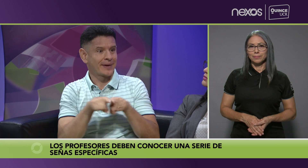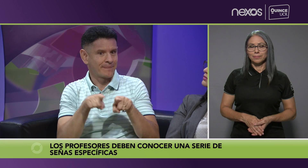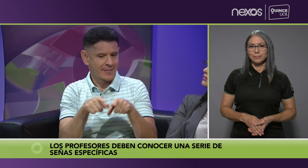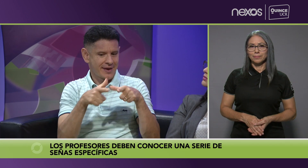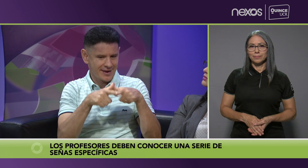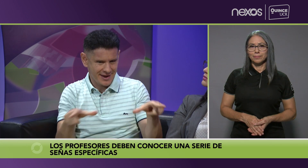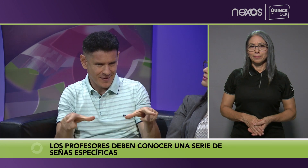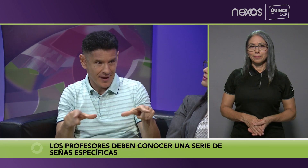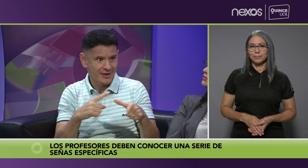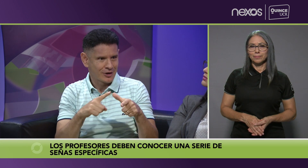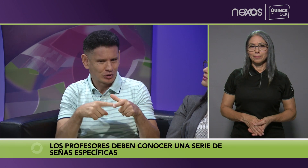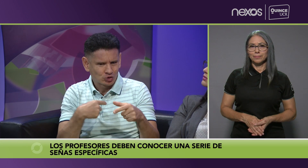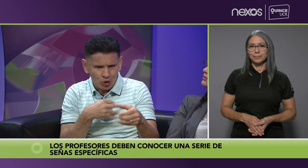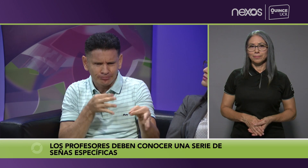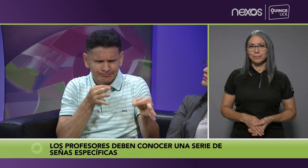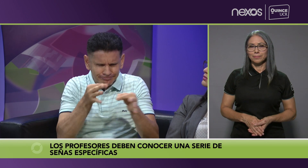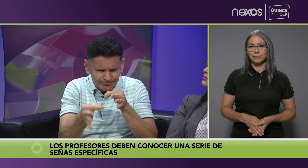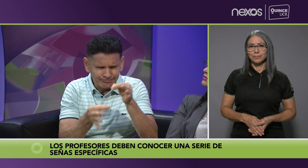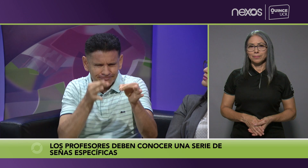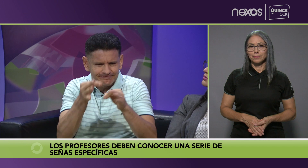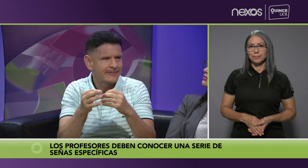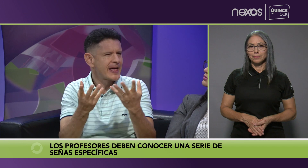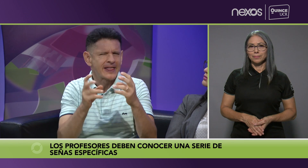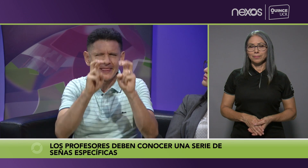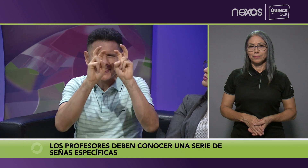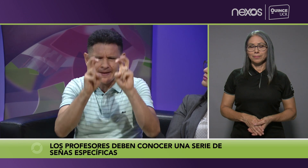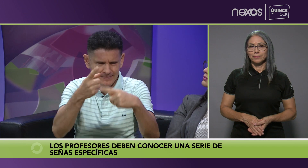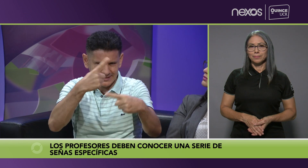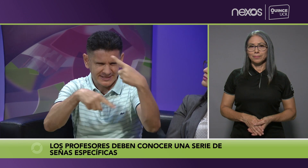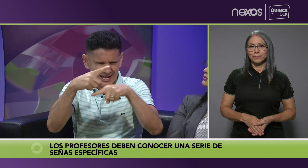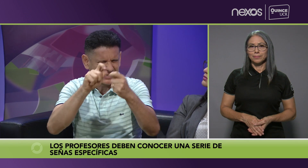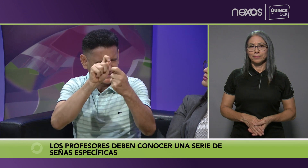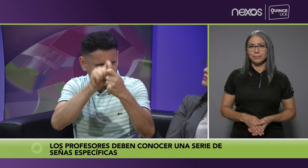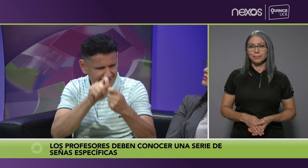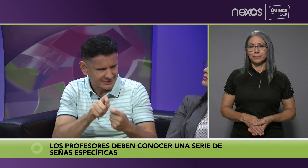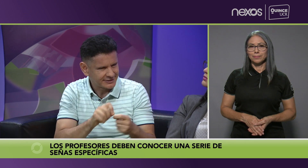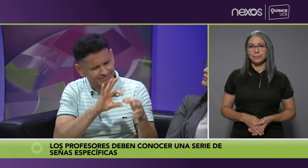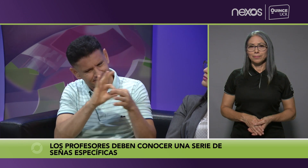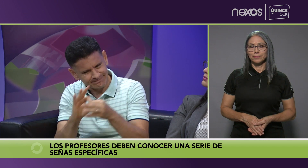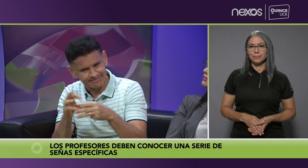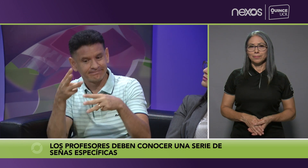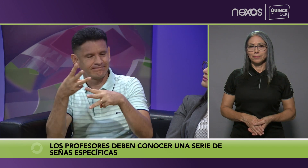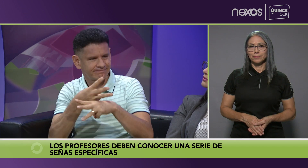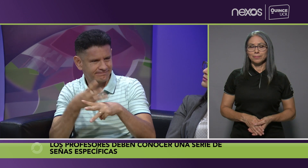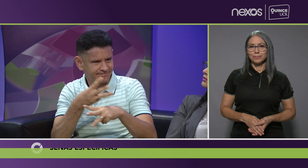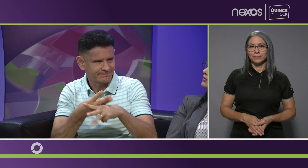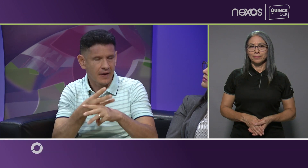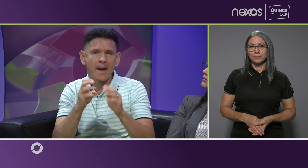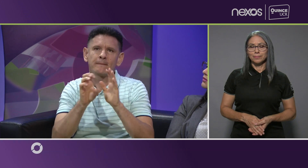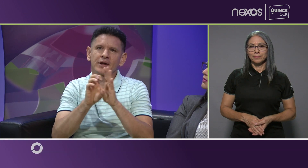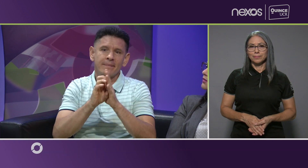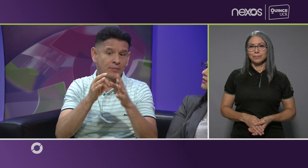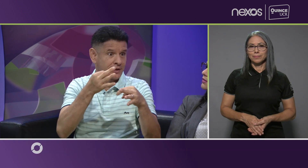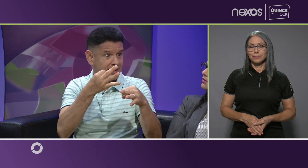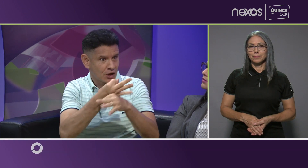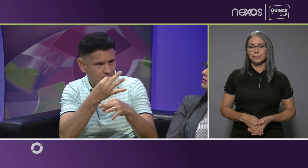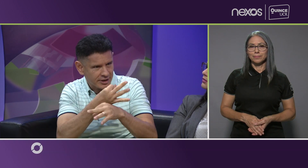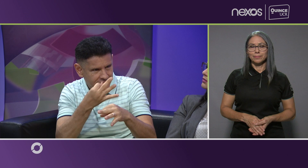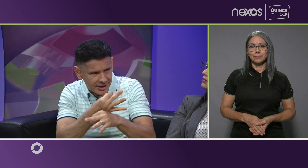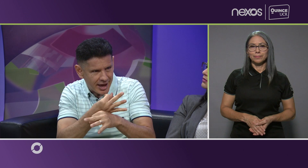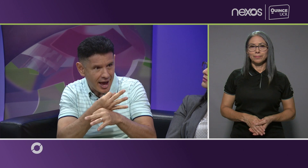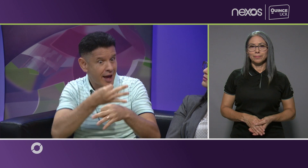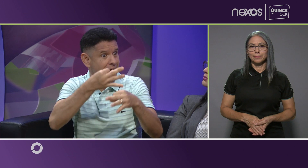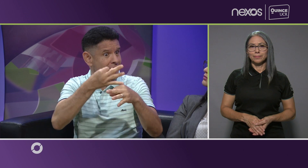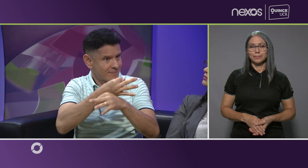la lengua de señas también, utilizando esas señas en la explicación de diferentes temas específicos pertinentes